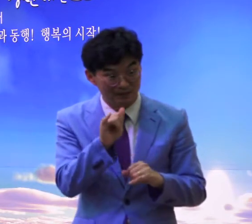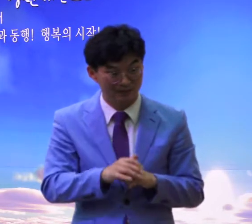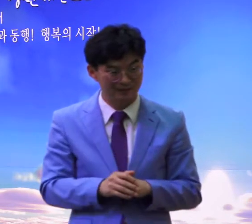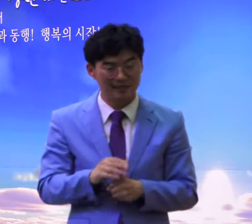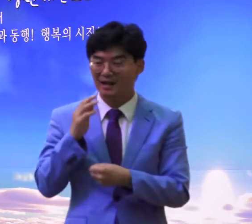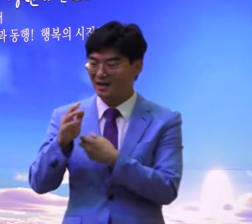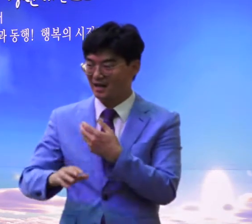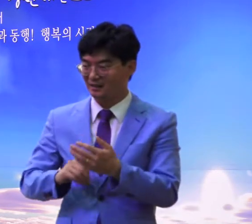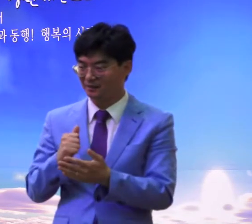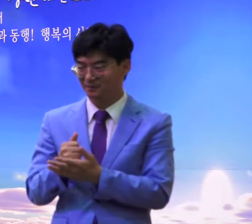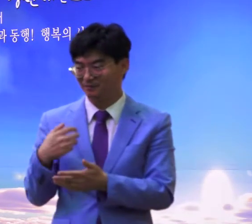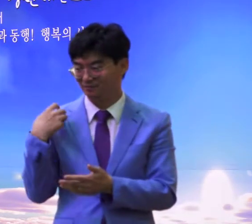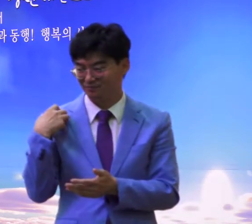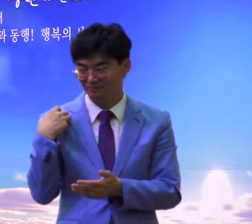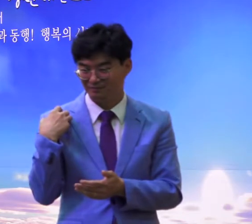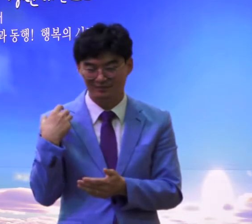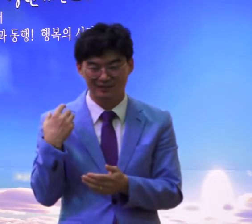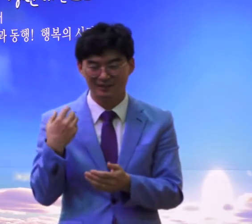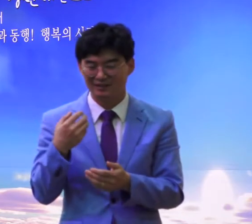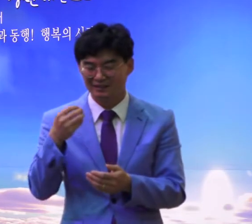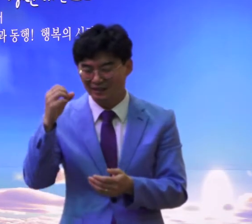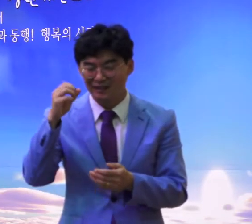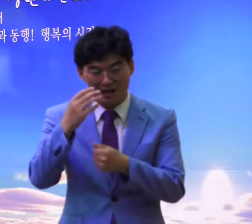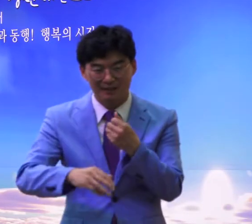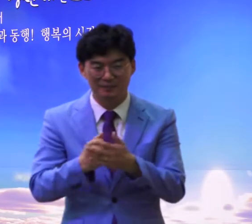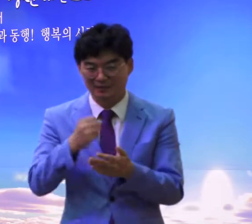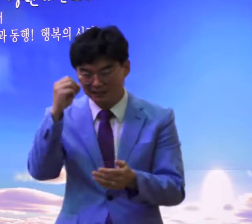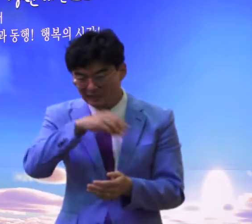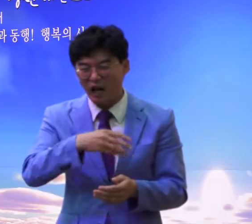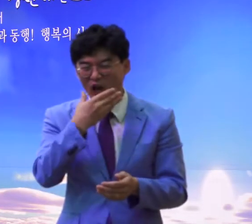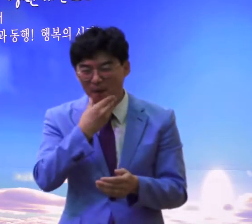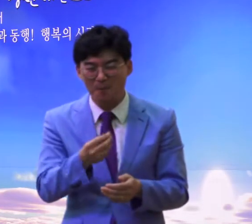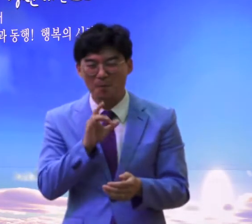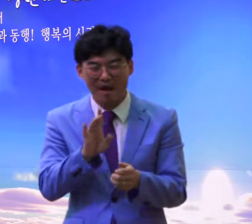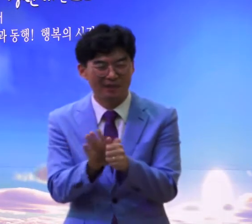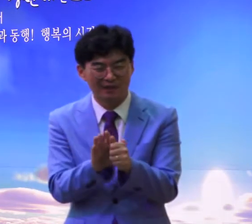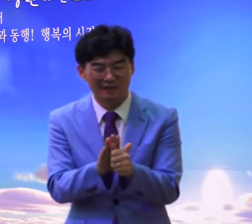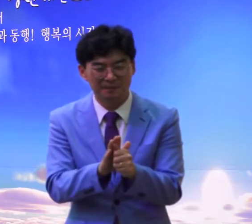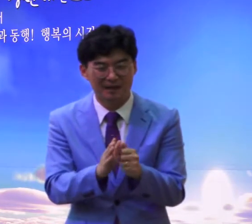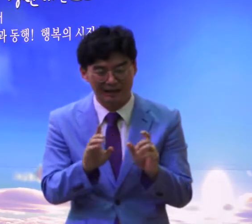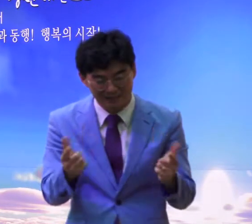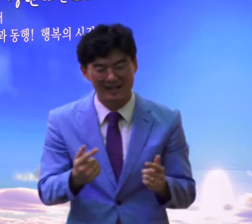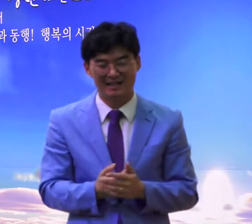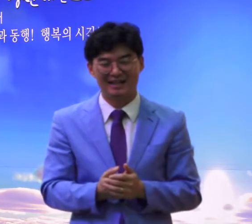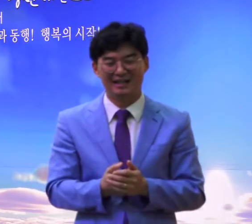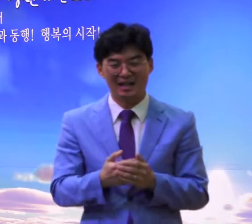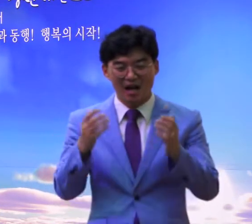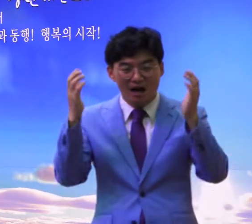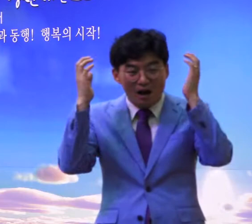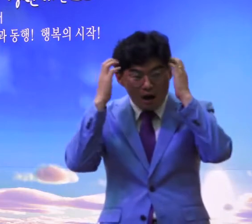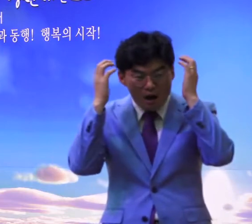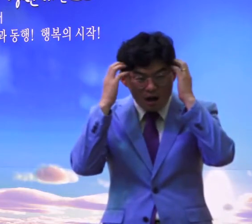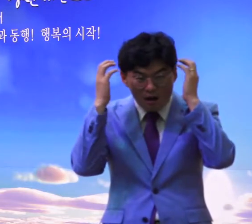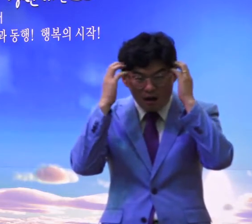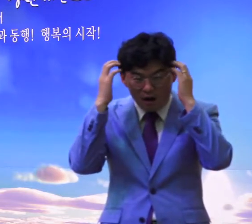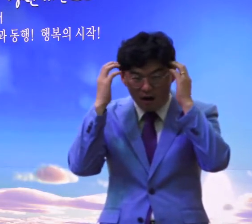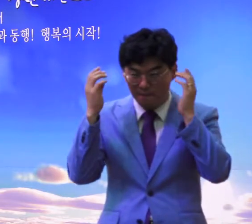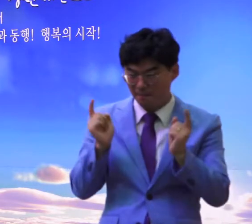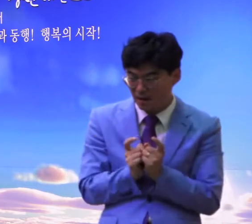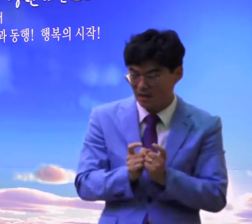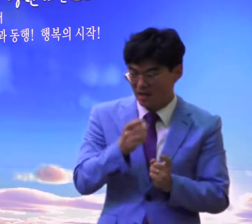하나님은 그렇게 바라보게 되죠. 하나님 믿으면 고난이 없을 것처럼 생각하고 고난이 오면 하나님을 원망하고 왜